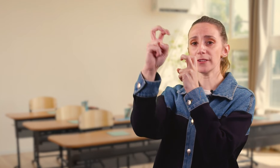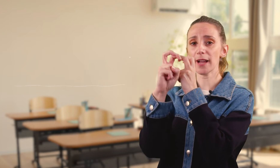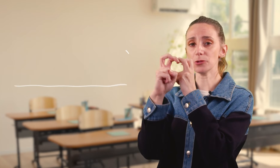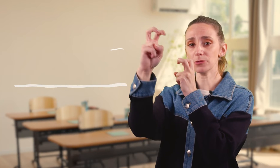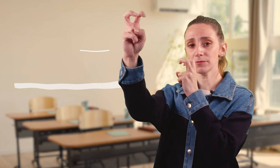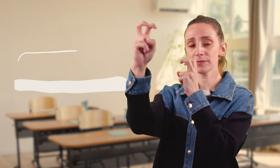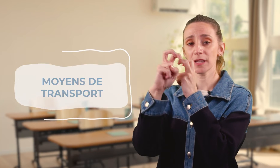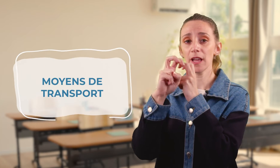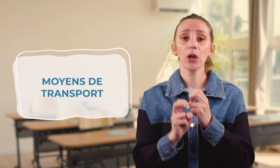vers le haut.